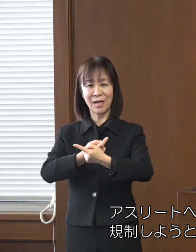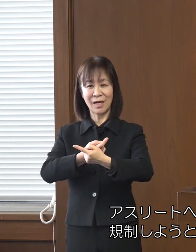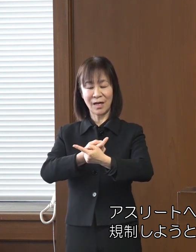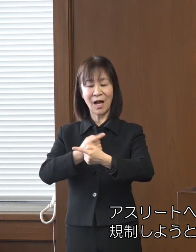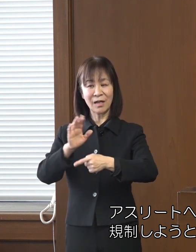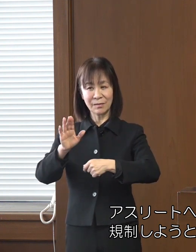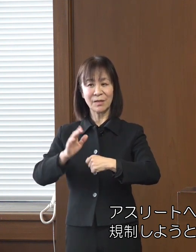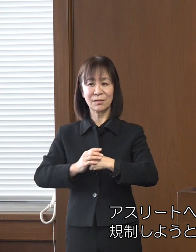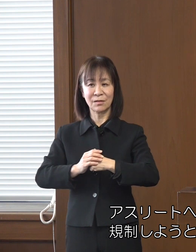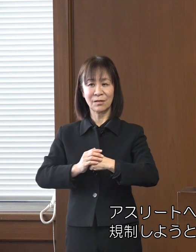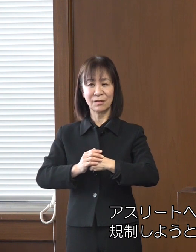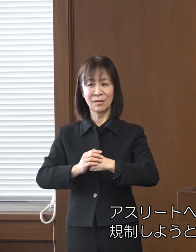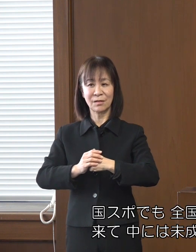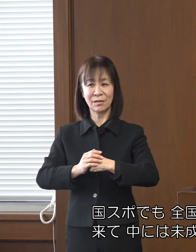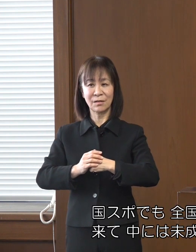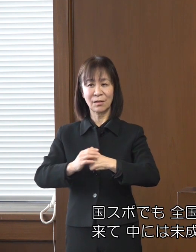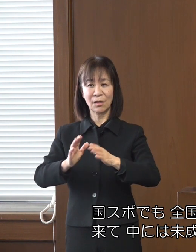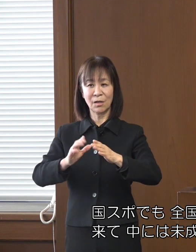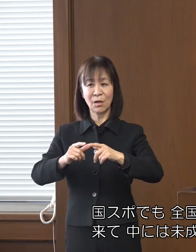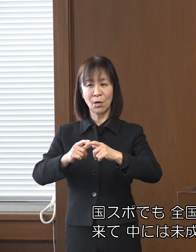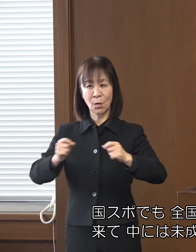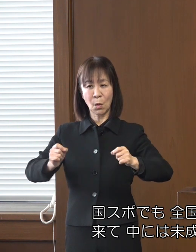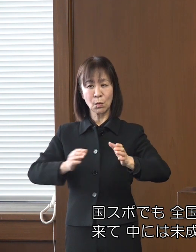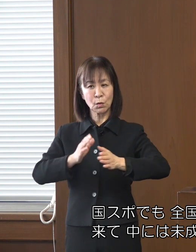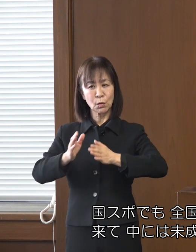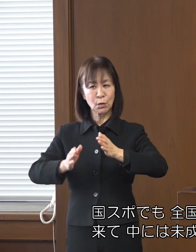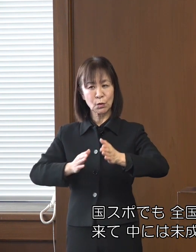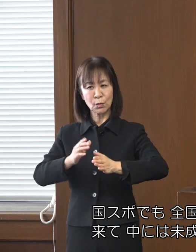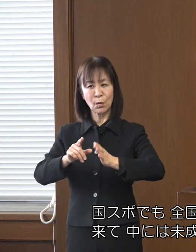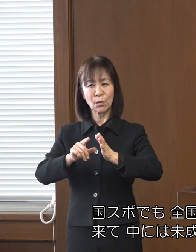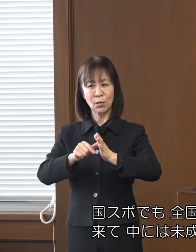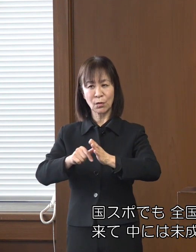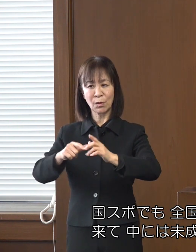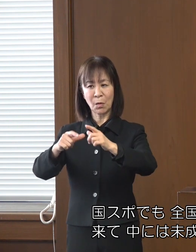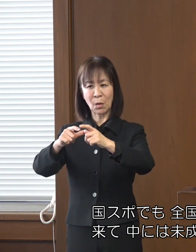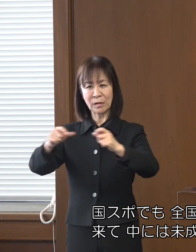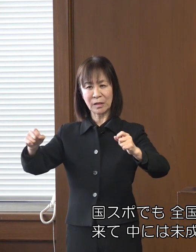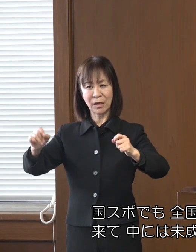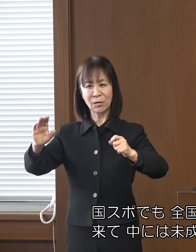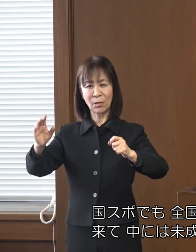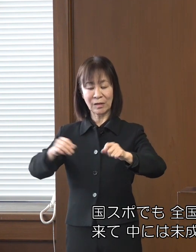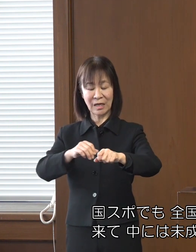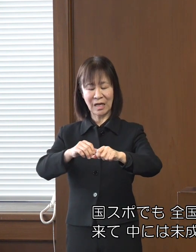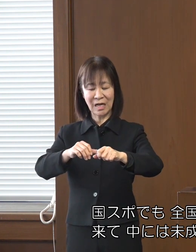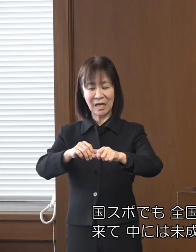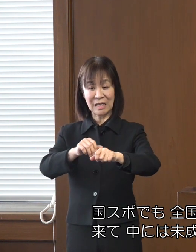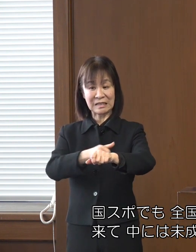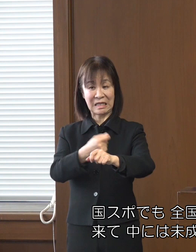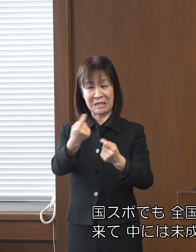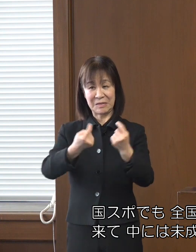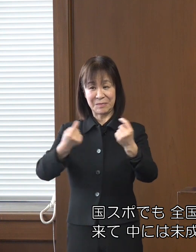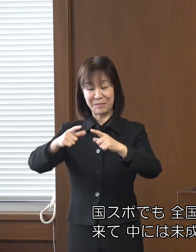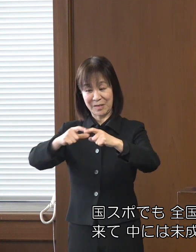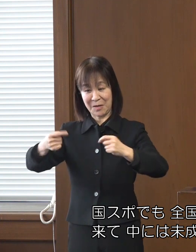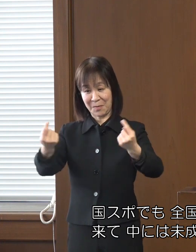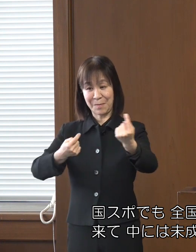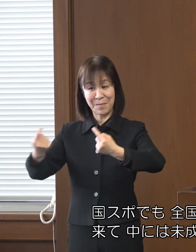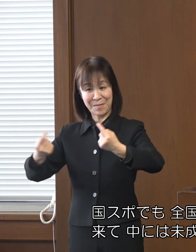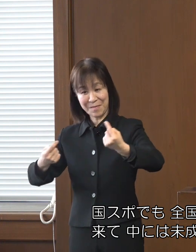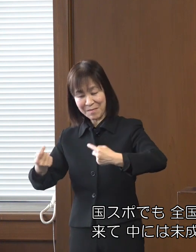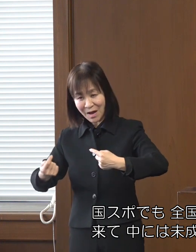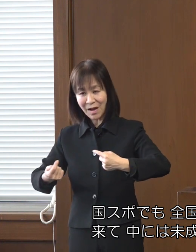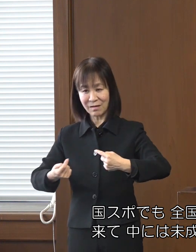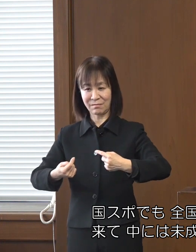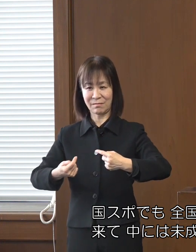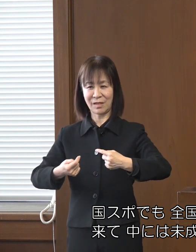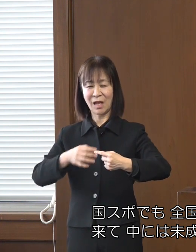出ております。国スポでも全国からたくさんの選手が佐賀に来て、で中には未成